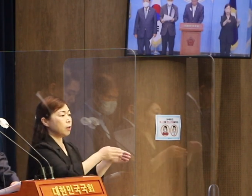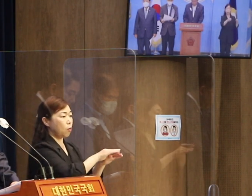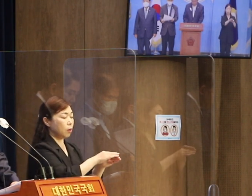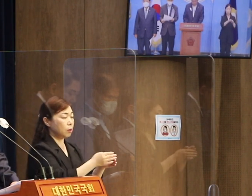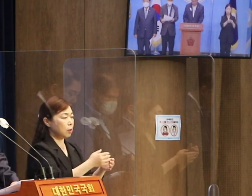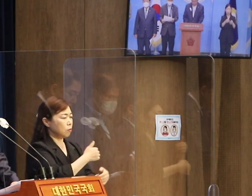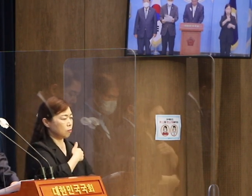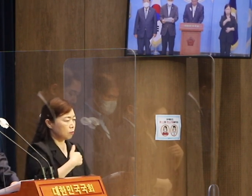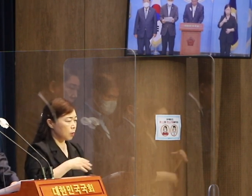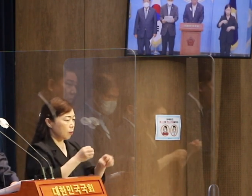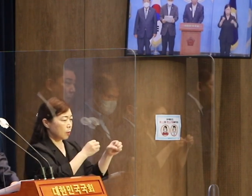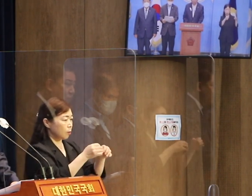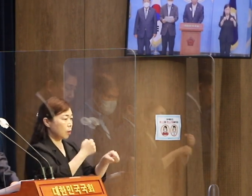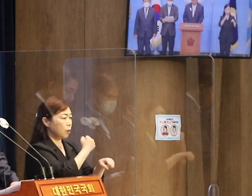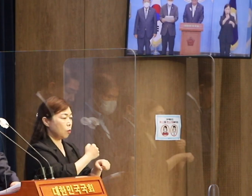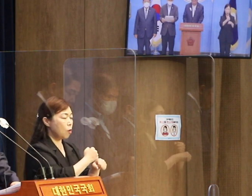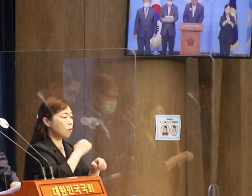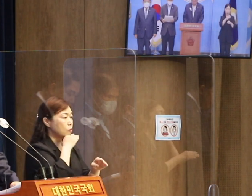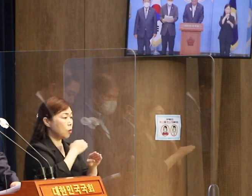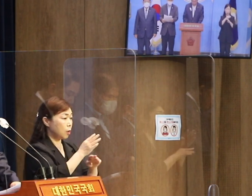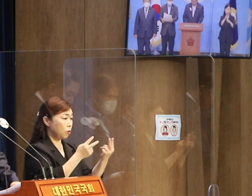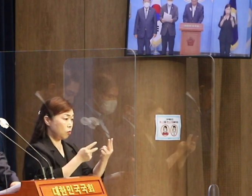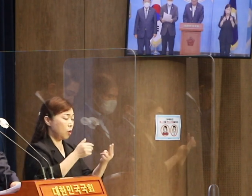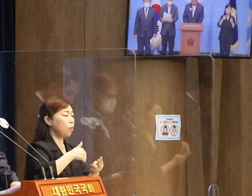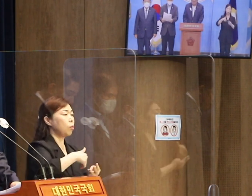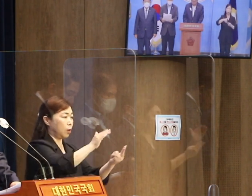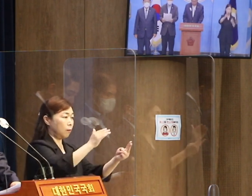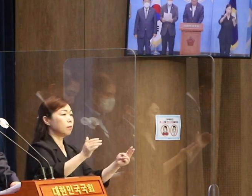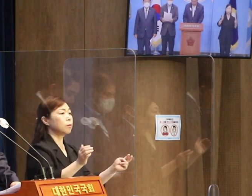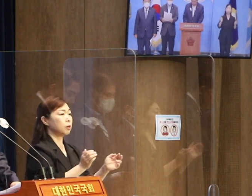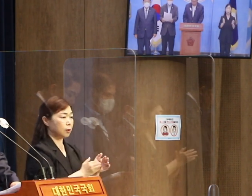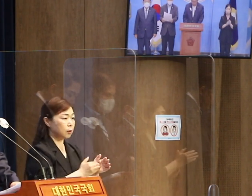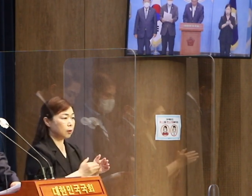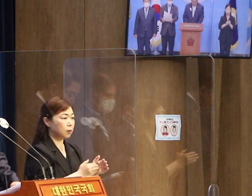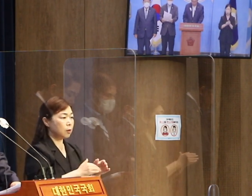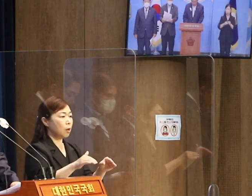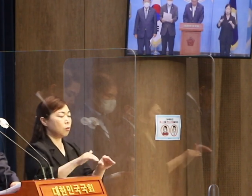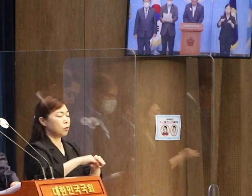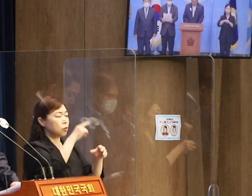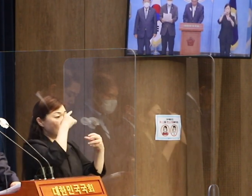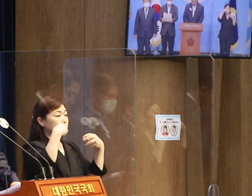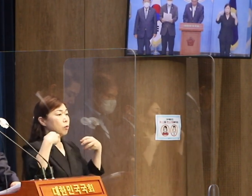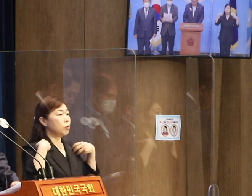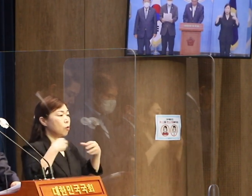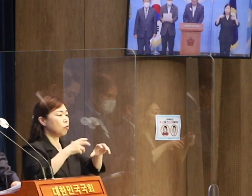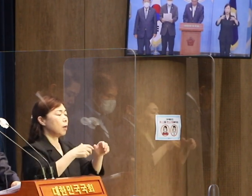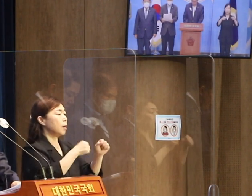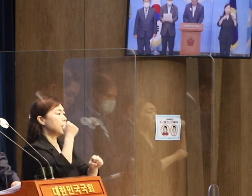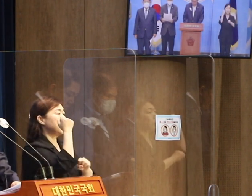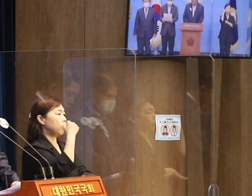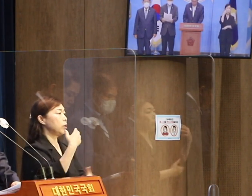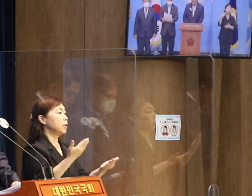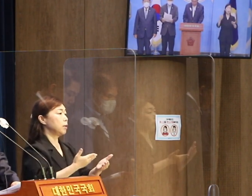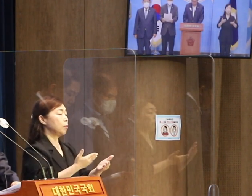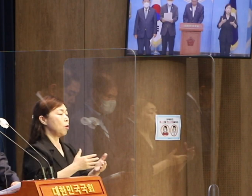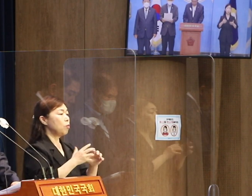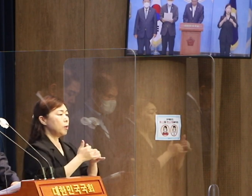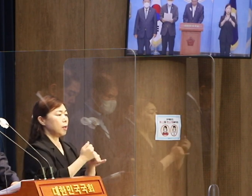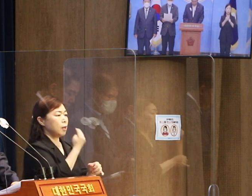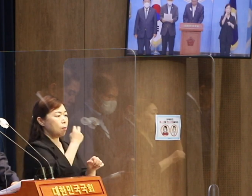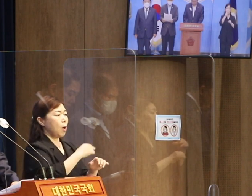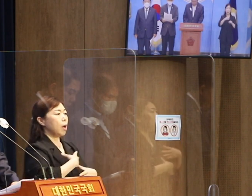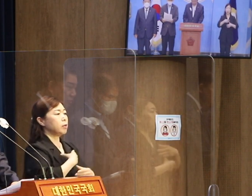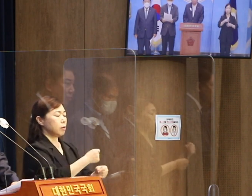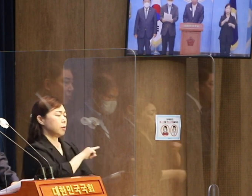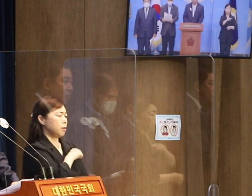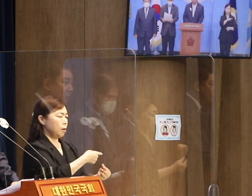준비를 거쳐 북송 과정을 완수했습니다. 문재인 정부는 당시 국가의 기본 책무인 국민의 생명과